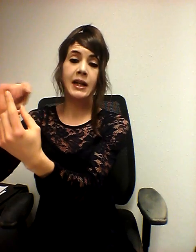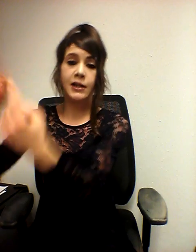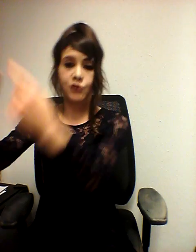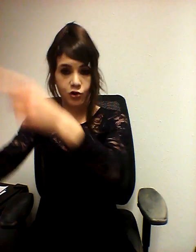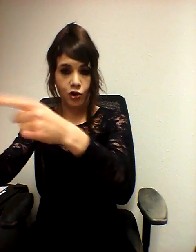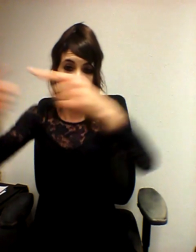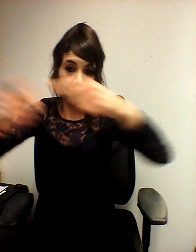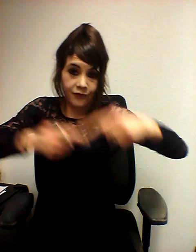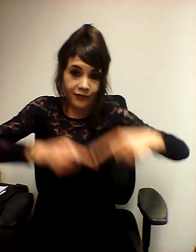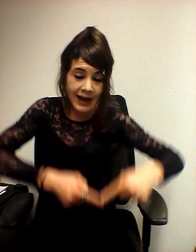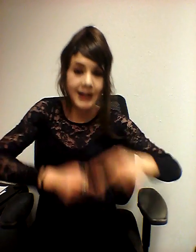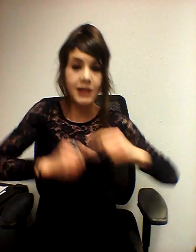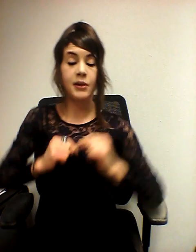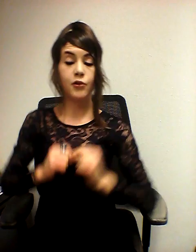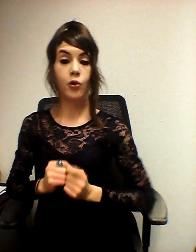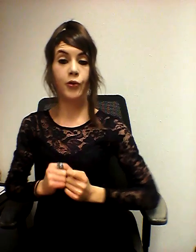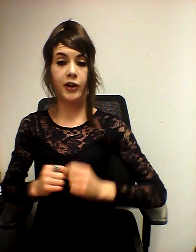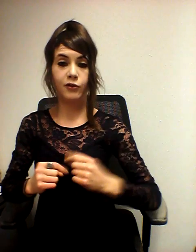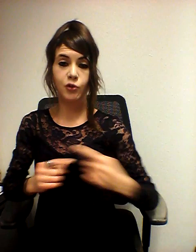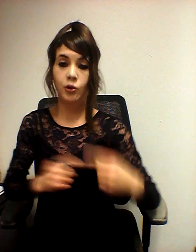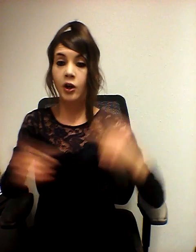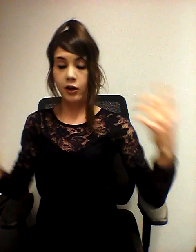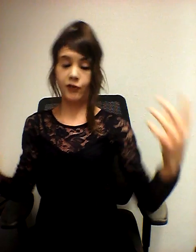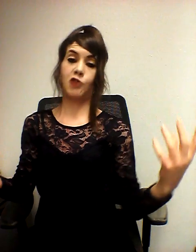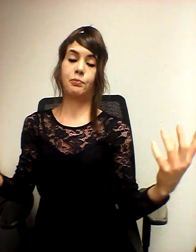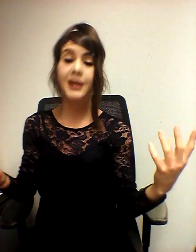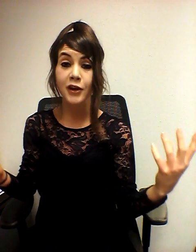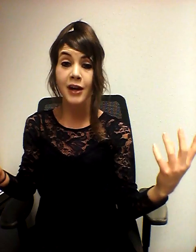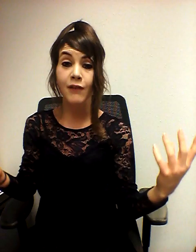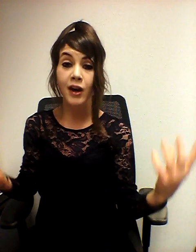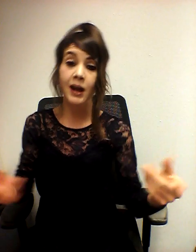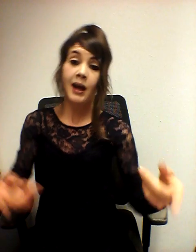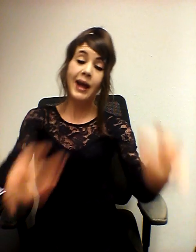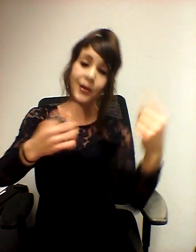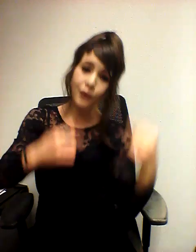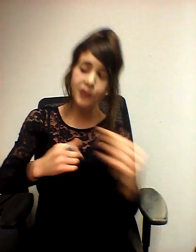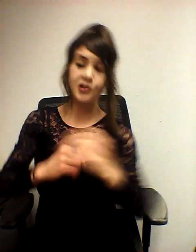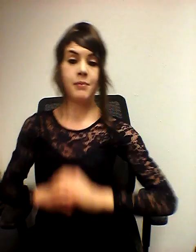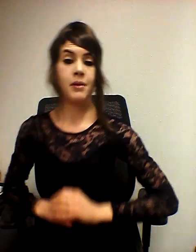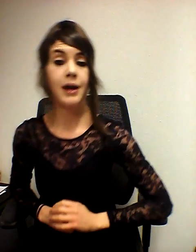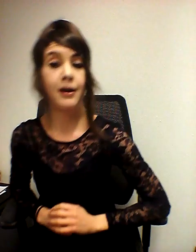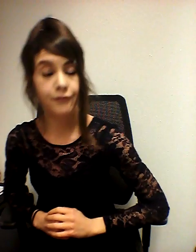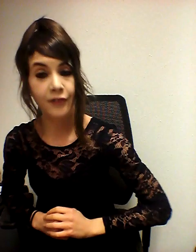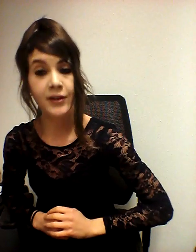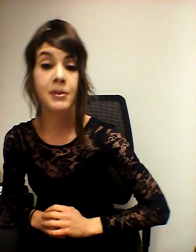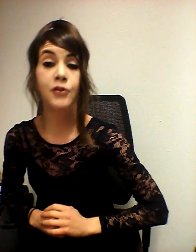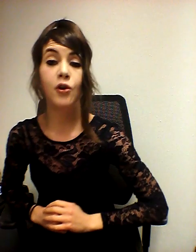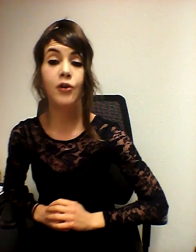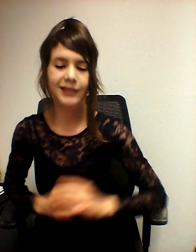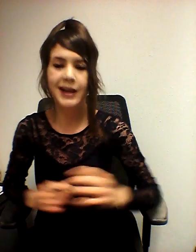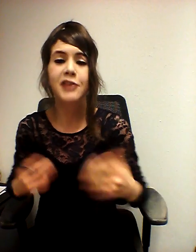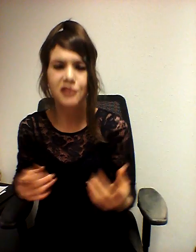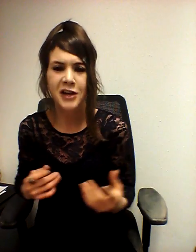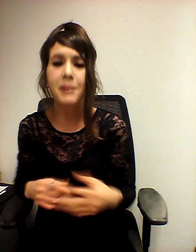lysosomen naar die mitochondriën toe getransporteerd kunnen worden en door het celmembraan van die mitochondriën nee niet het celmembraan